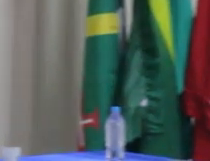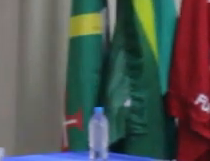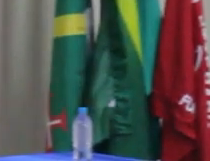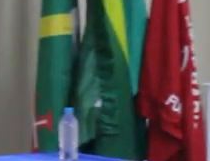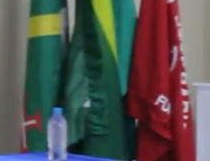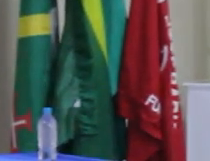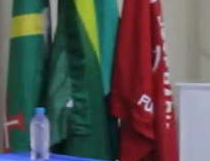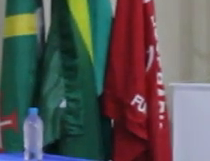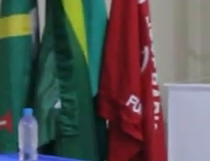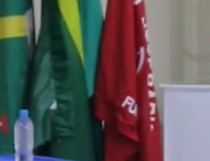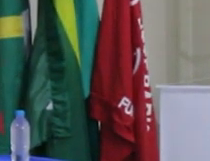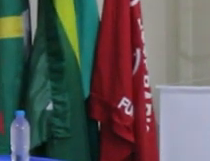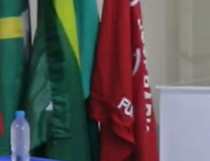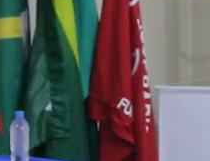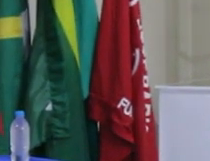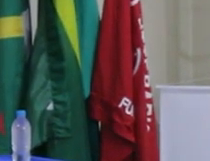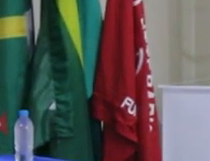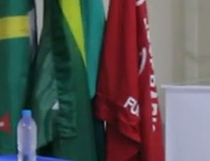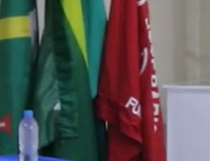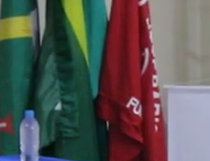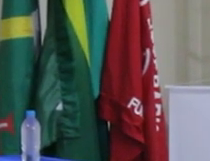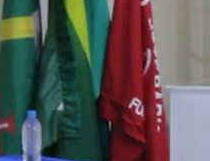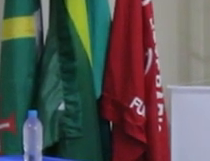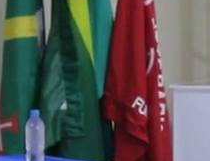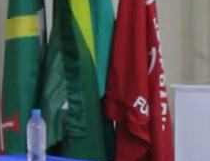que eu não guardei, como é o nome?